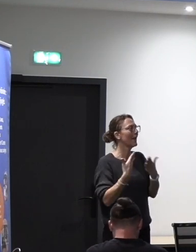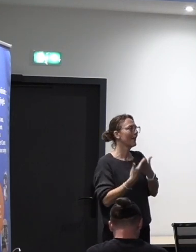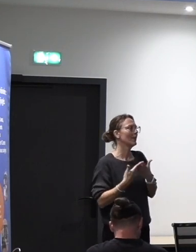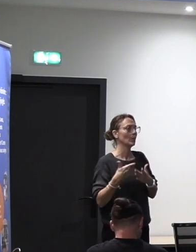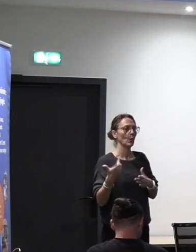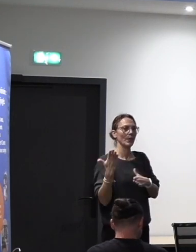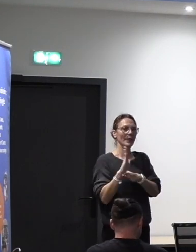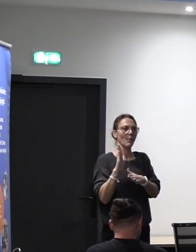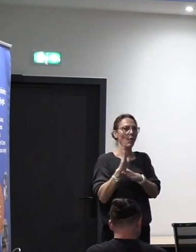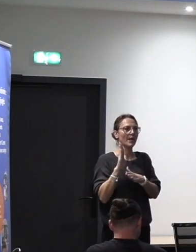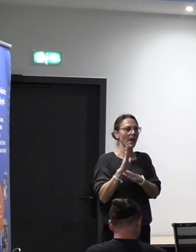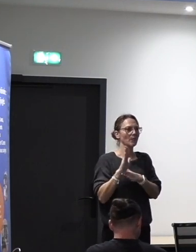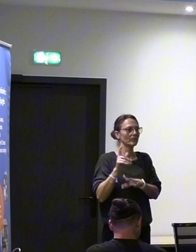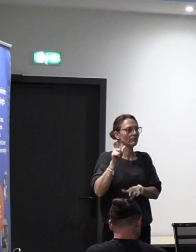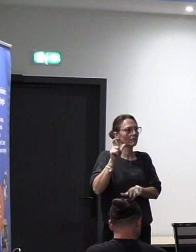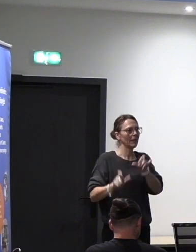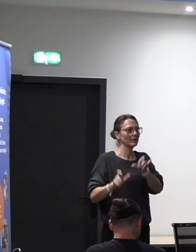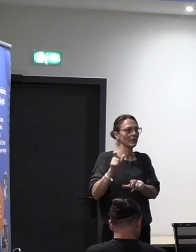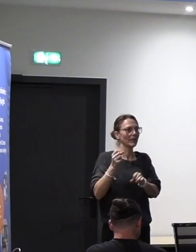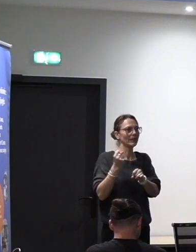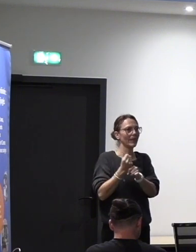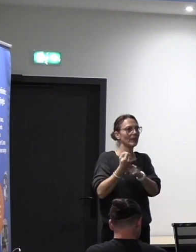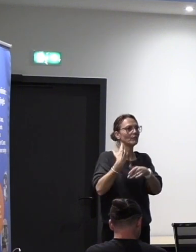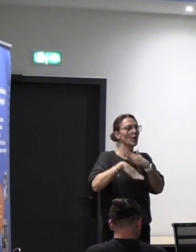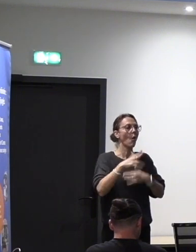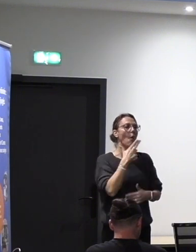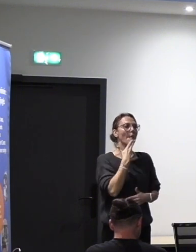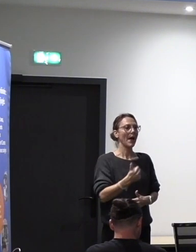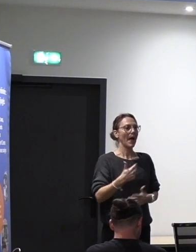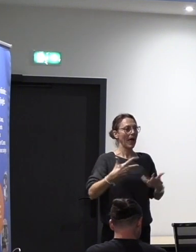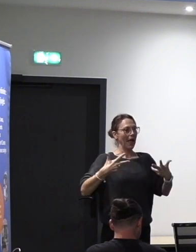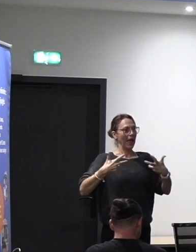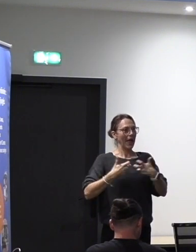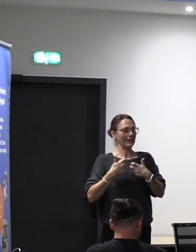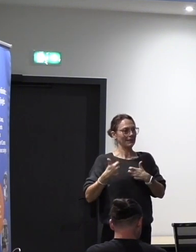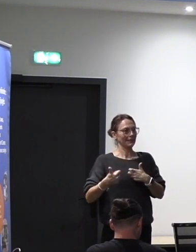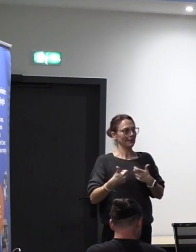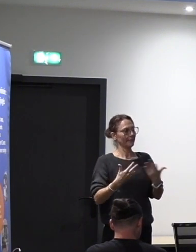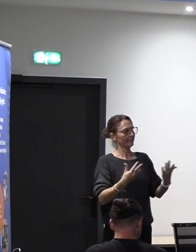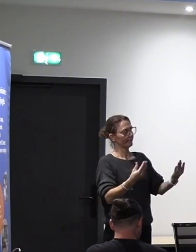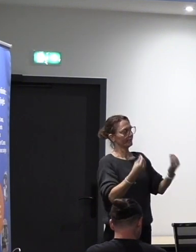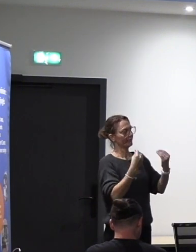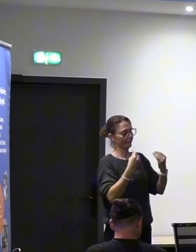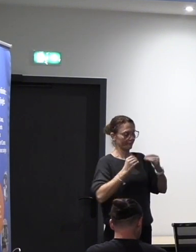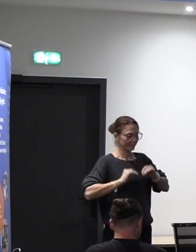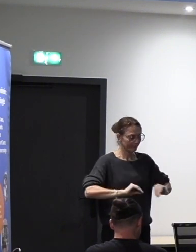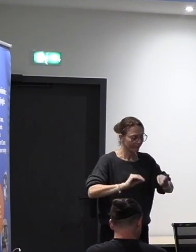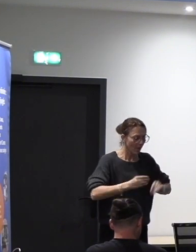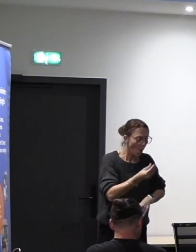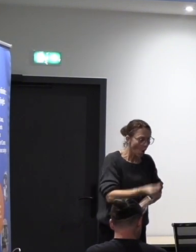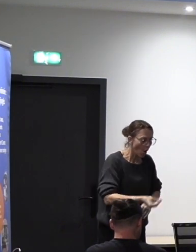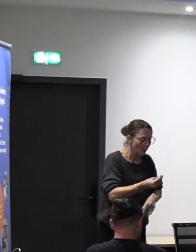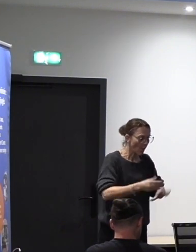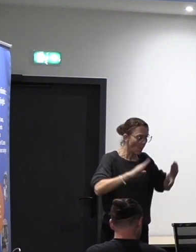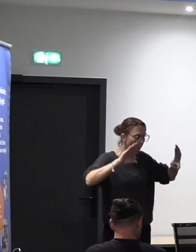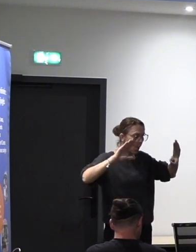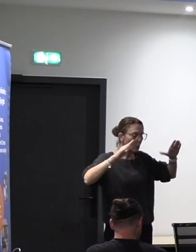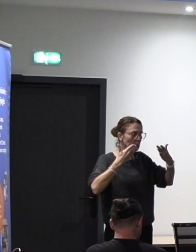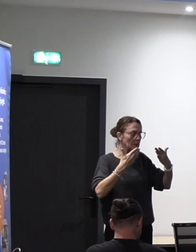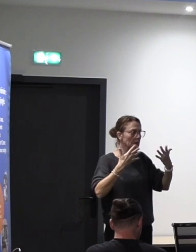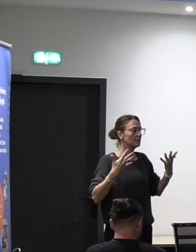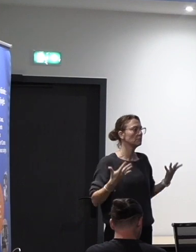un témoignage où des gens de l'Opéra d'Aix venaient apprendre, notamment un enfant dit autiste, alors je ne sais pas ce que